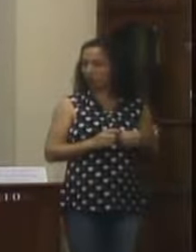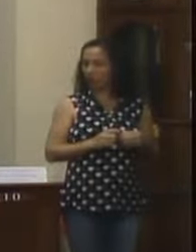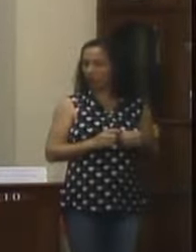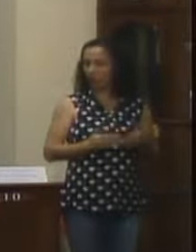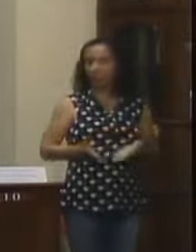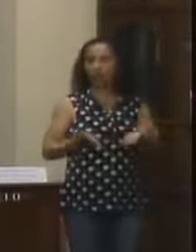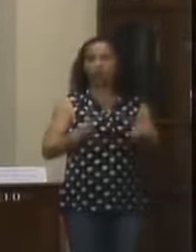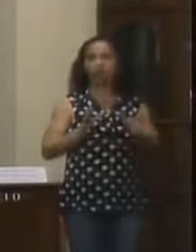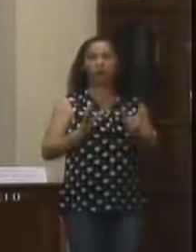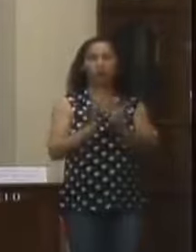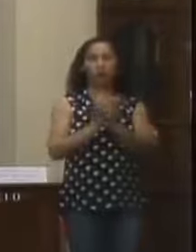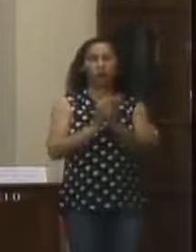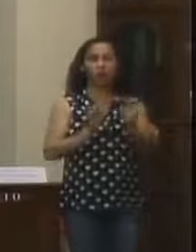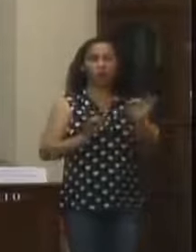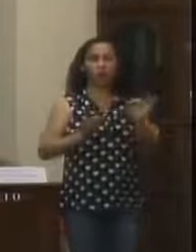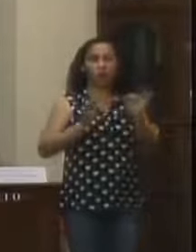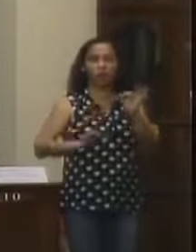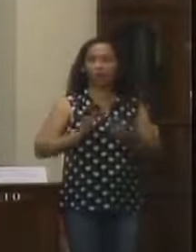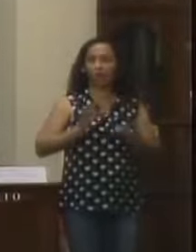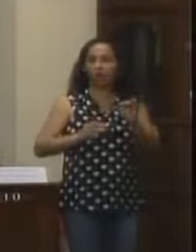Encaminhar para a Comissão de Justiça e Redação.